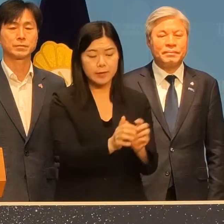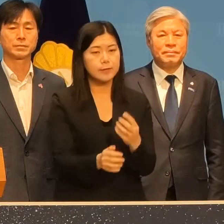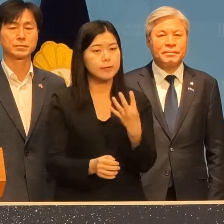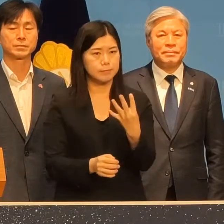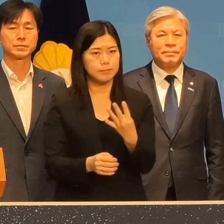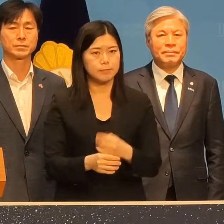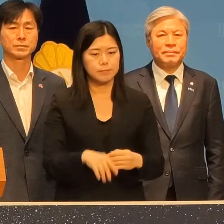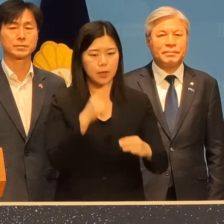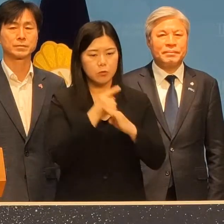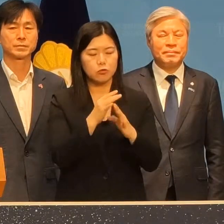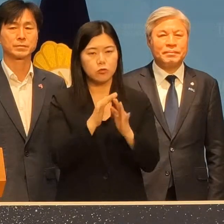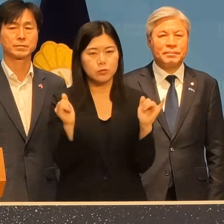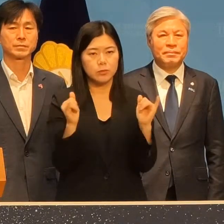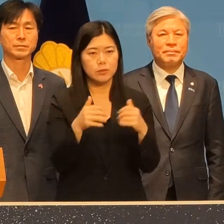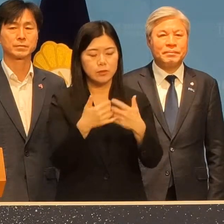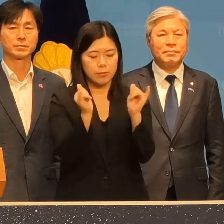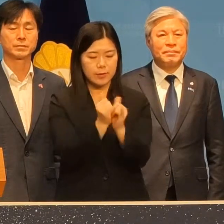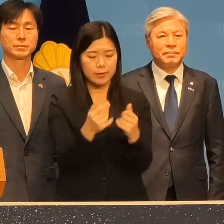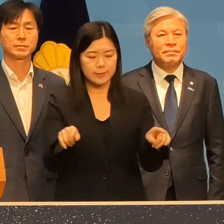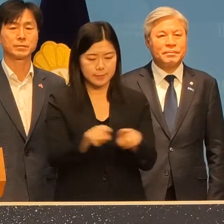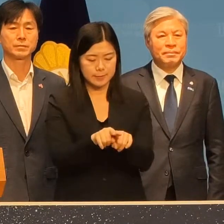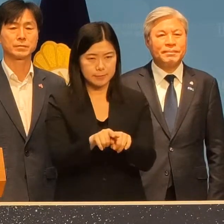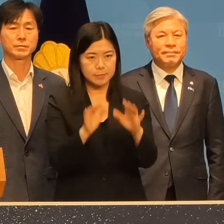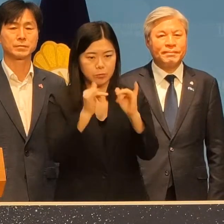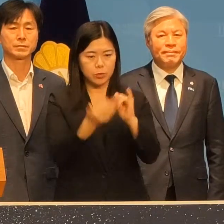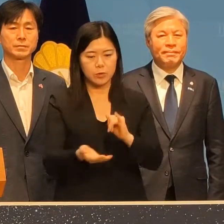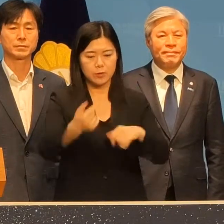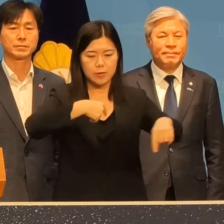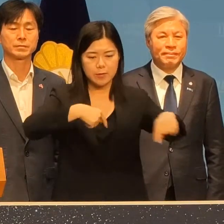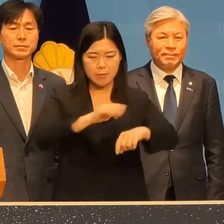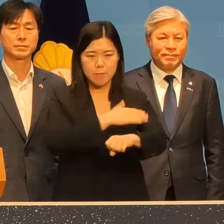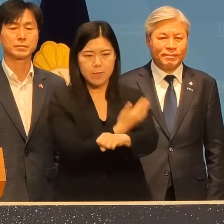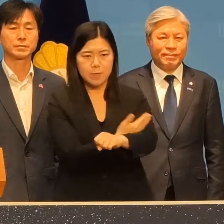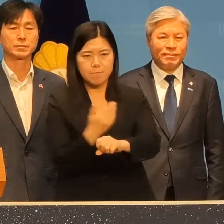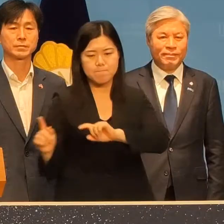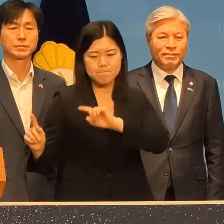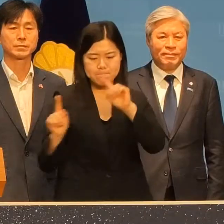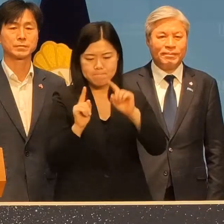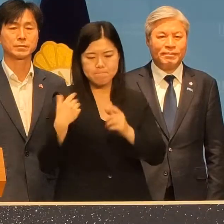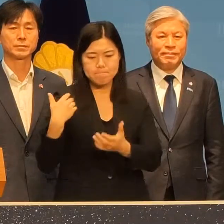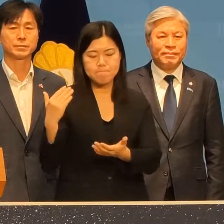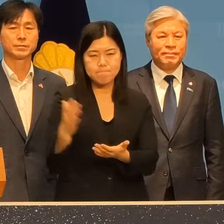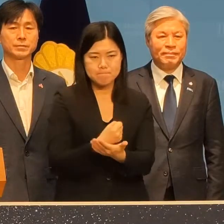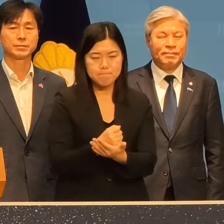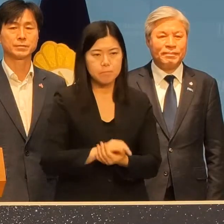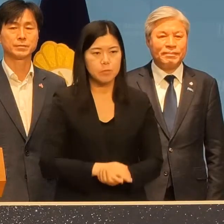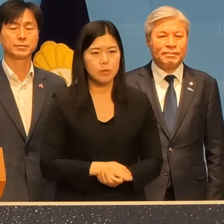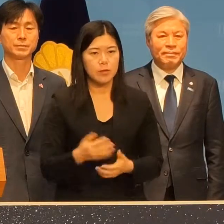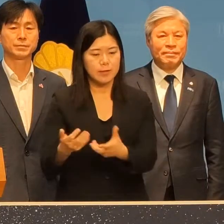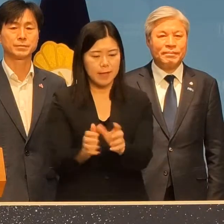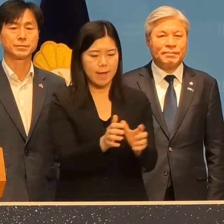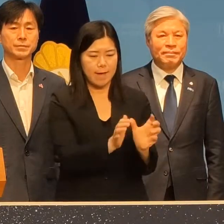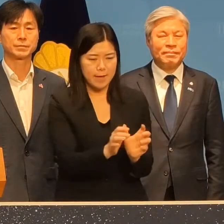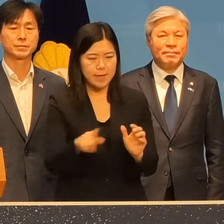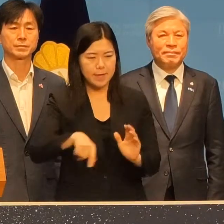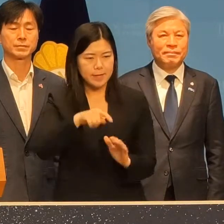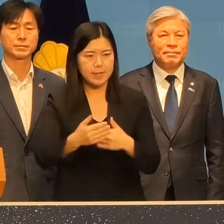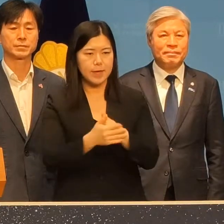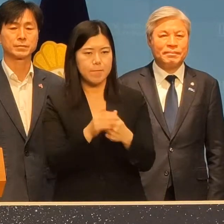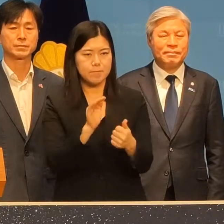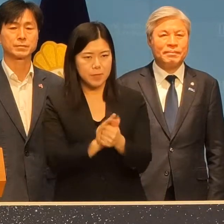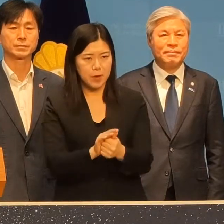야당들, 민주시민사회와 손잡고 국민의 정치적 권리를 되살리고 다당제 기반한 협력, 연합정치